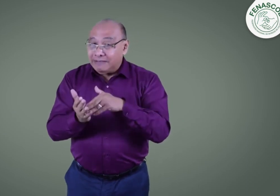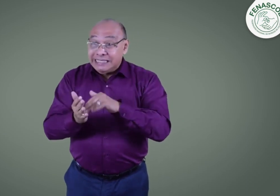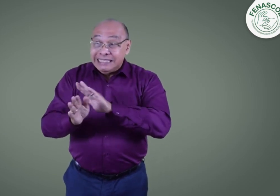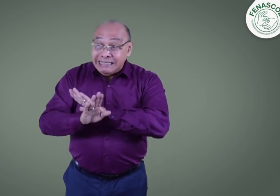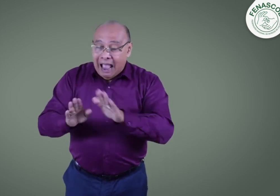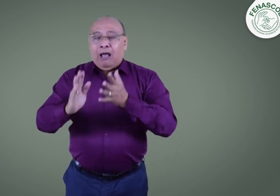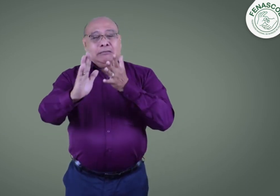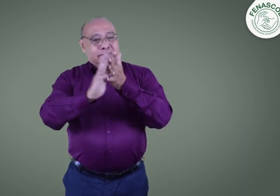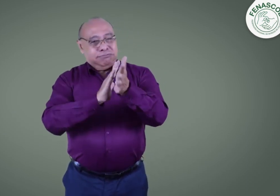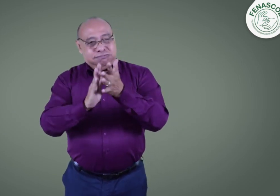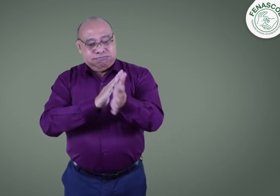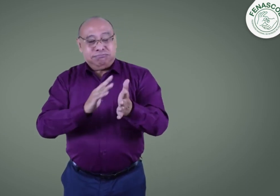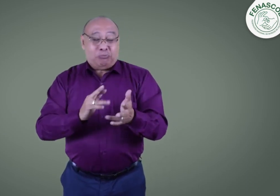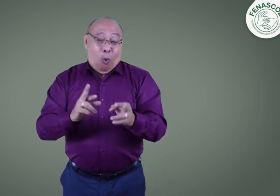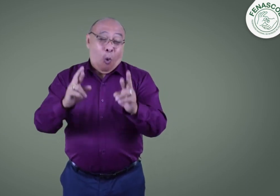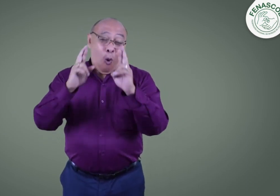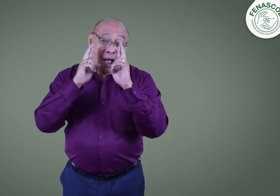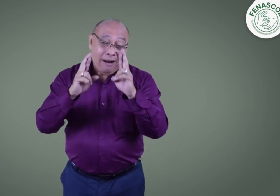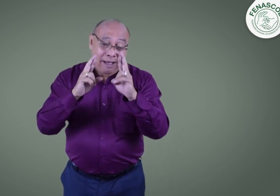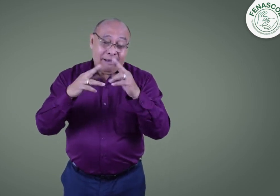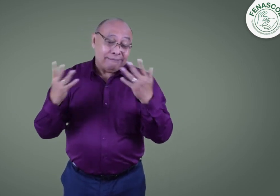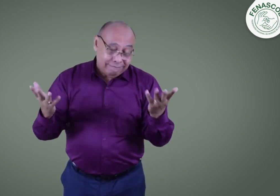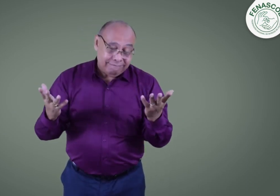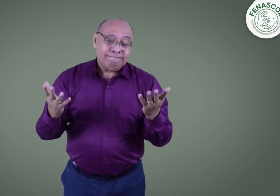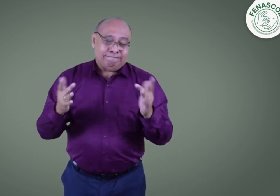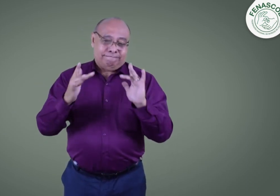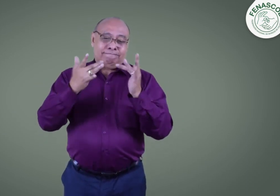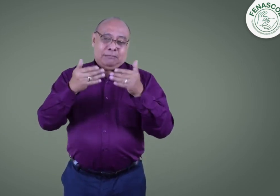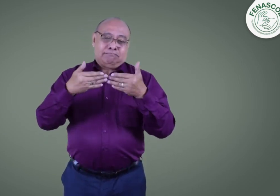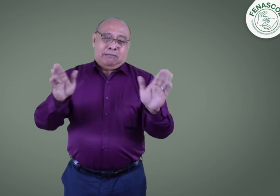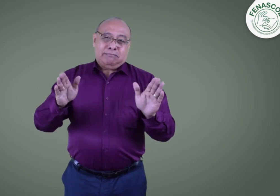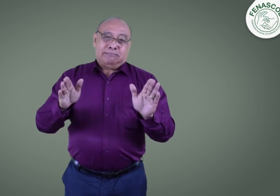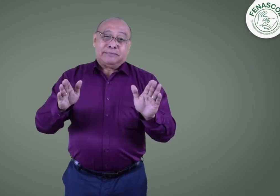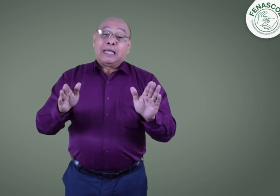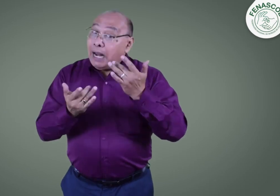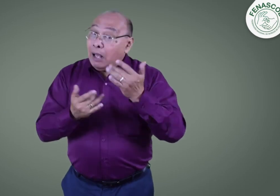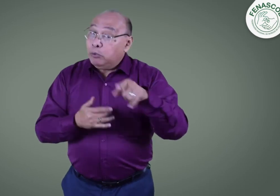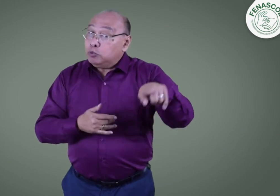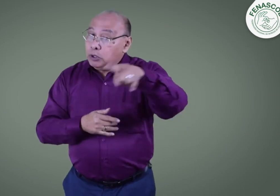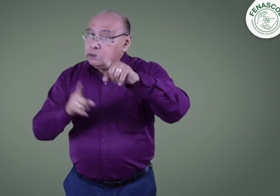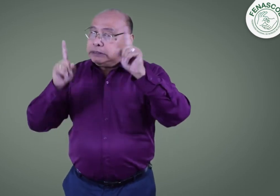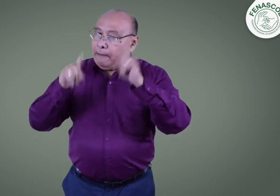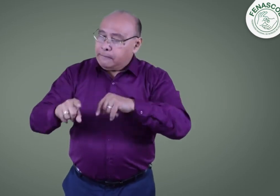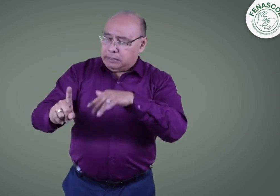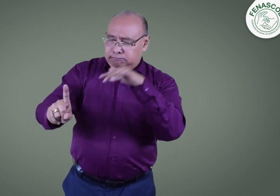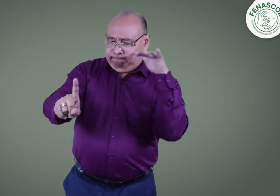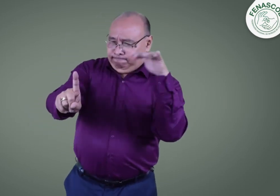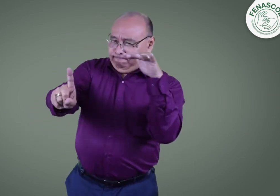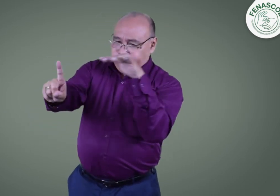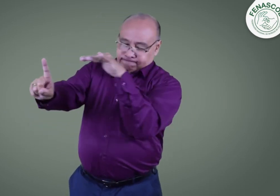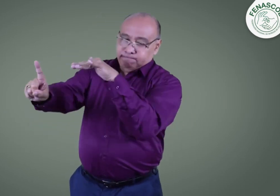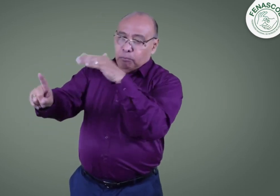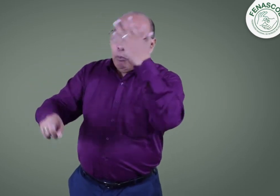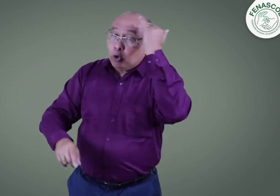reapertura del centro de relevo. Esperamos que ustedes también hagan incidencia, ya que sabemos que el centro de relevo es un derecho de la comunidad